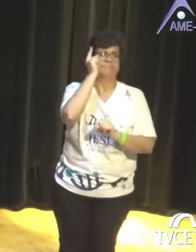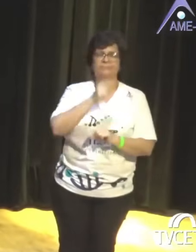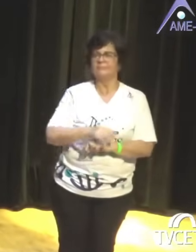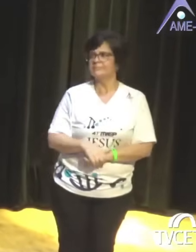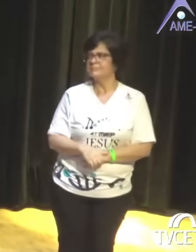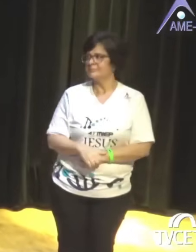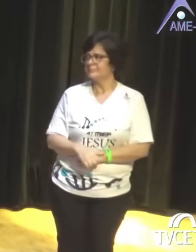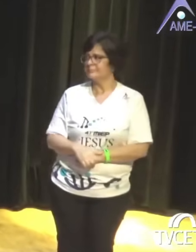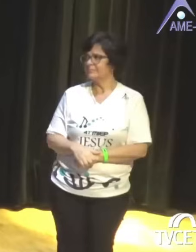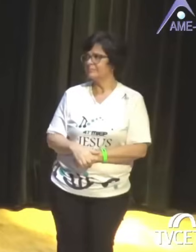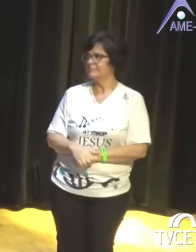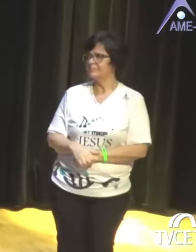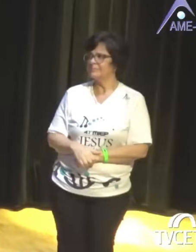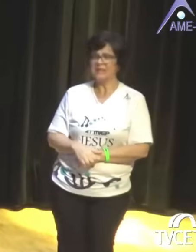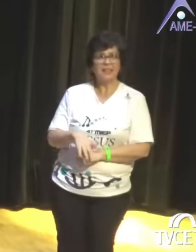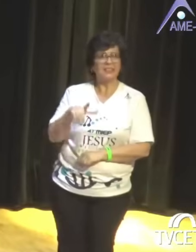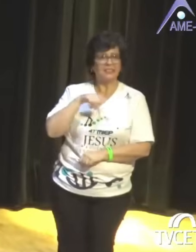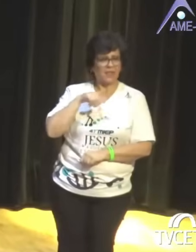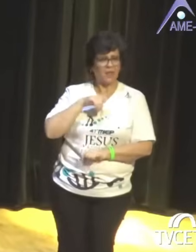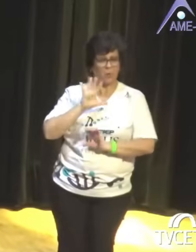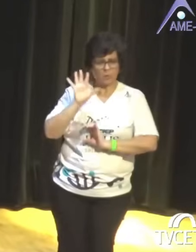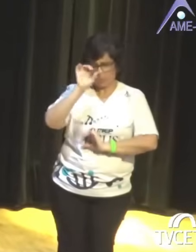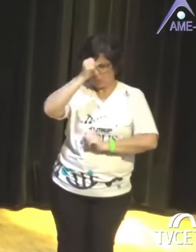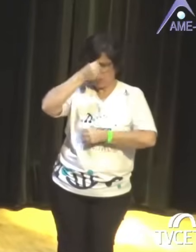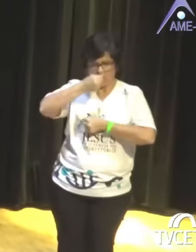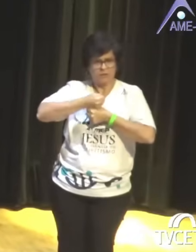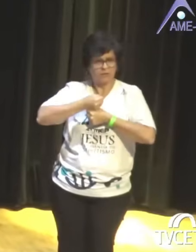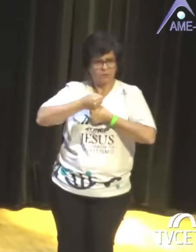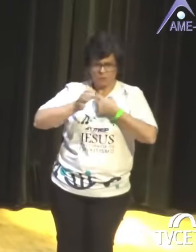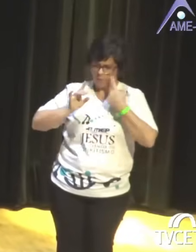humano você acha que teve um